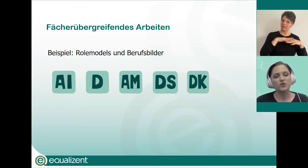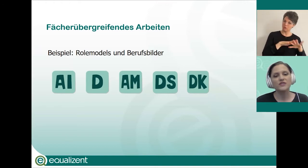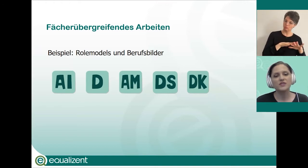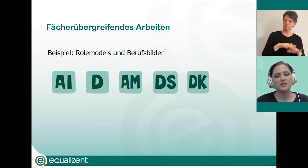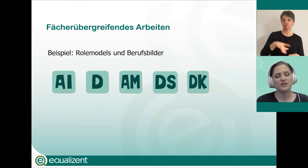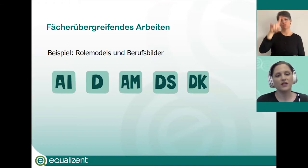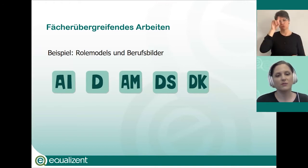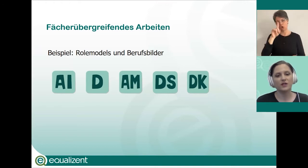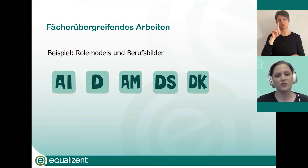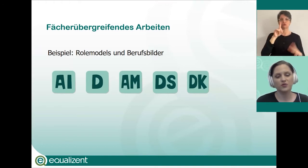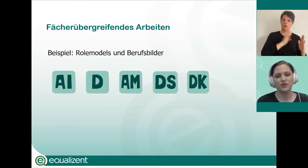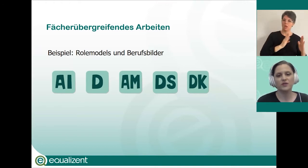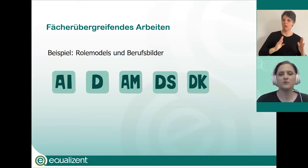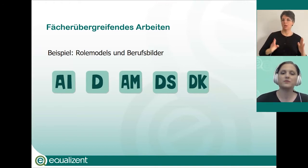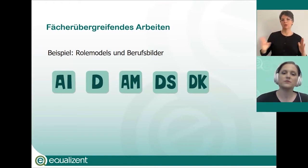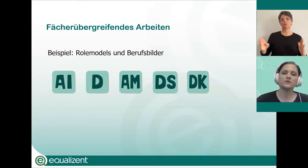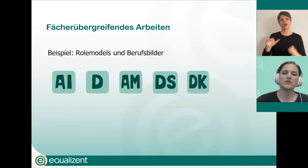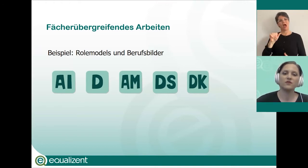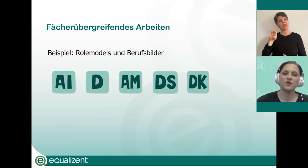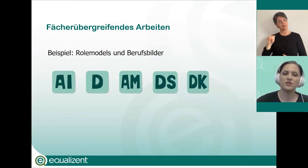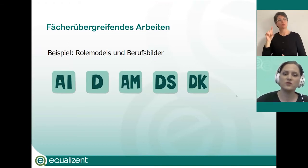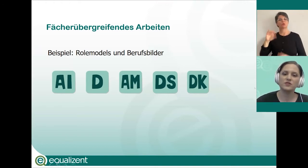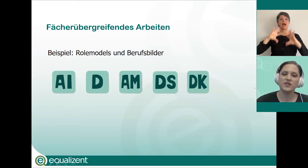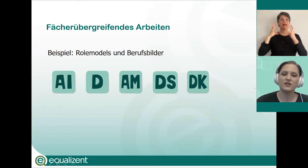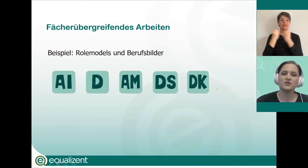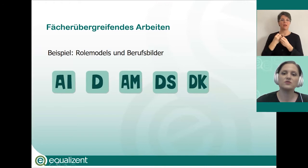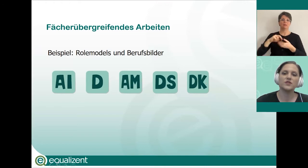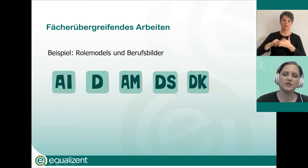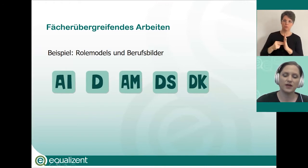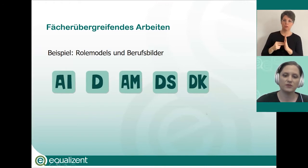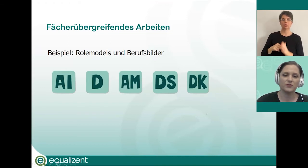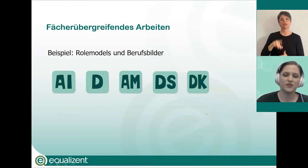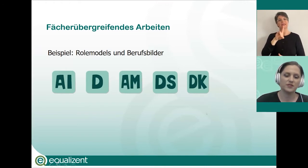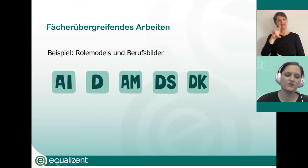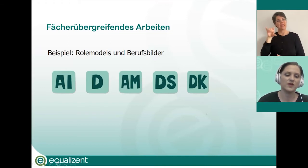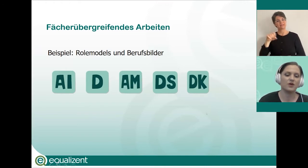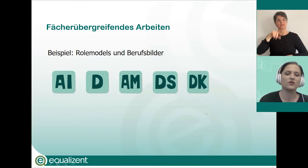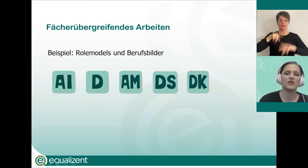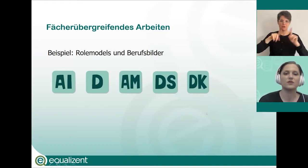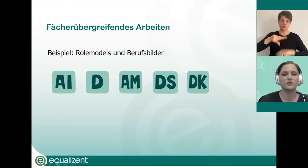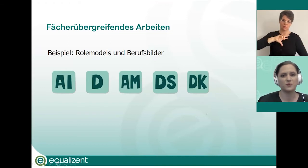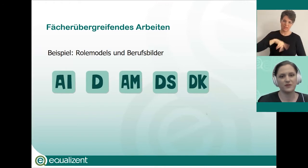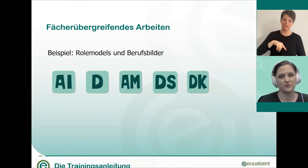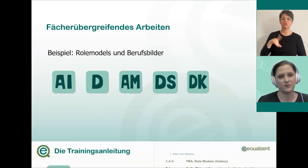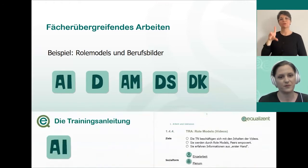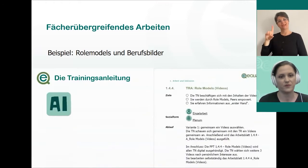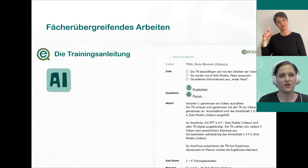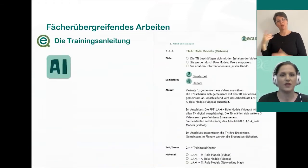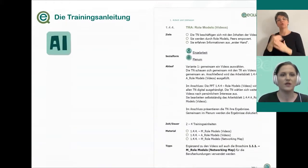Überall durchzieht sich die allgemeine Methodik. Diversity und Soziales und die digitale Kompetenz wird auch eine Rolle